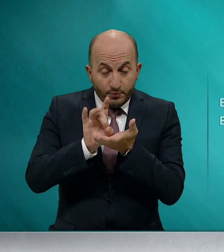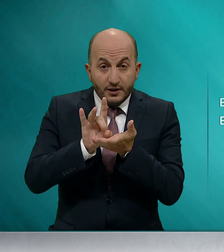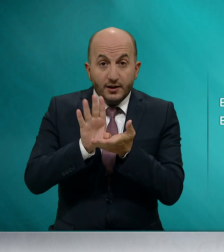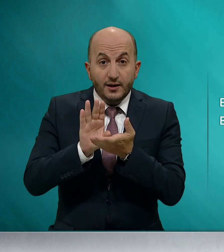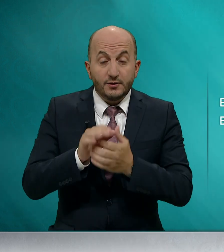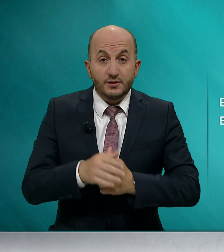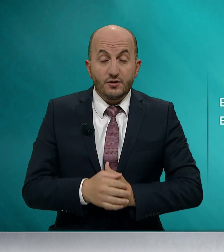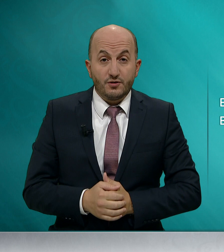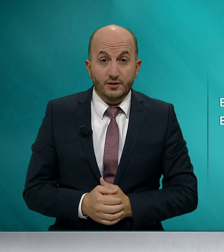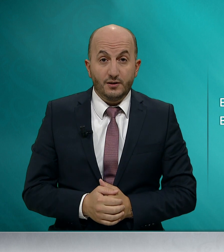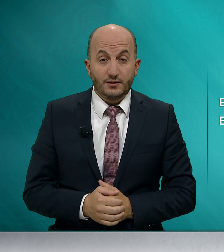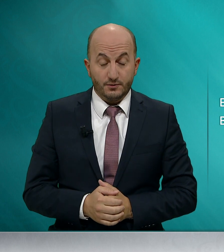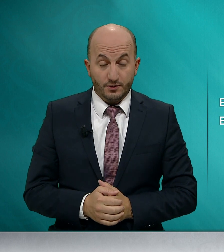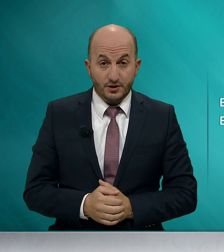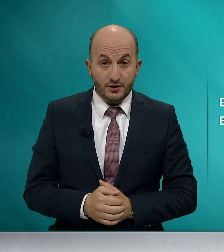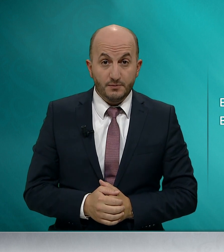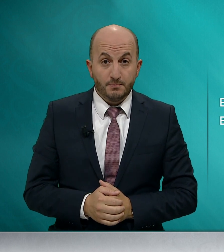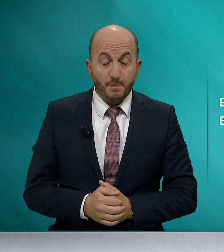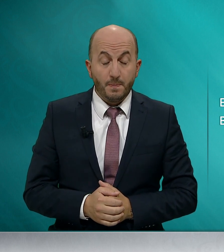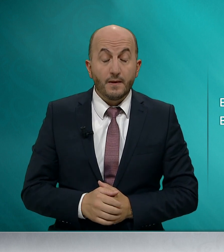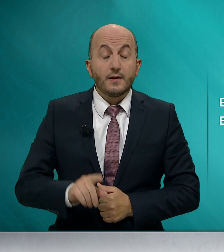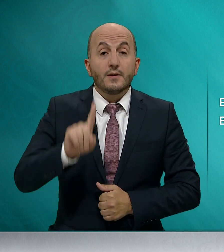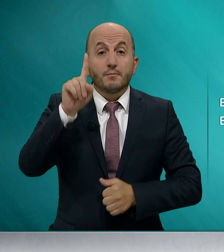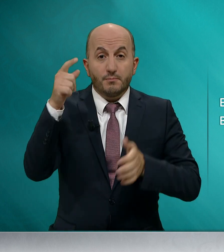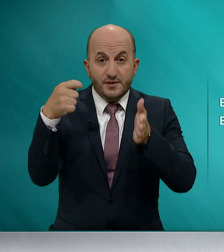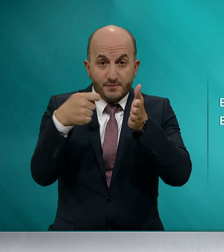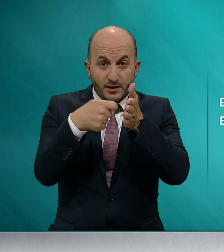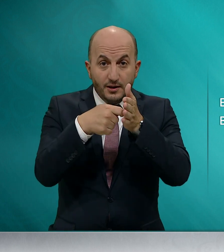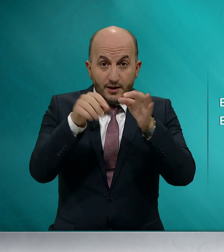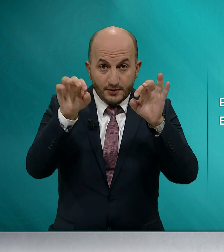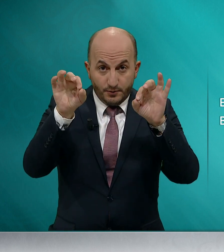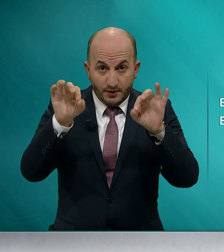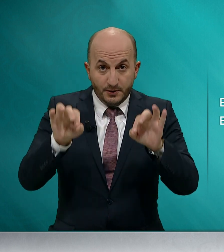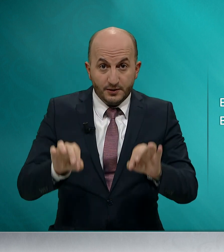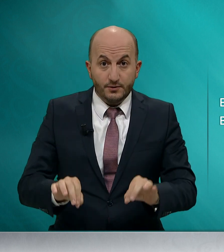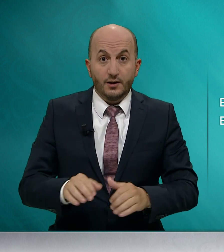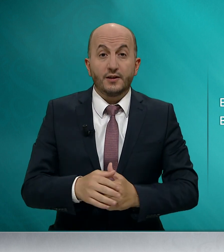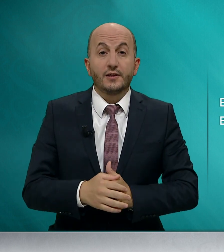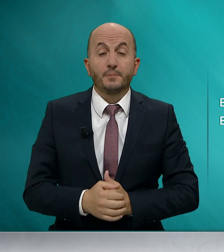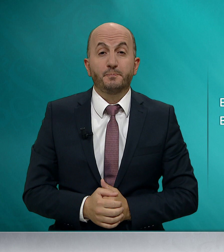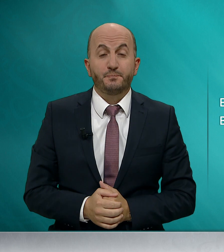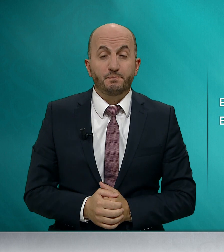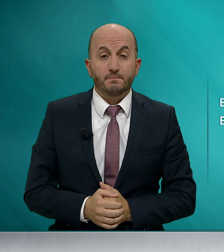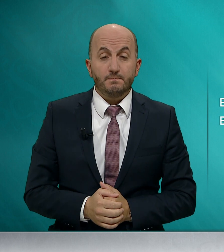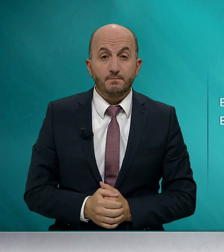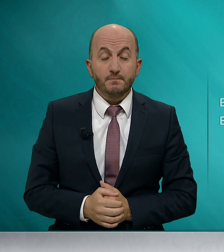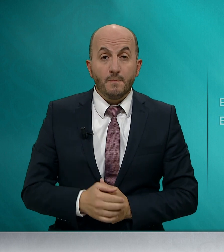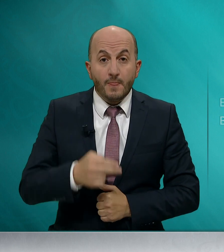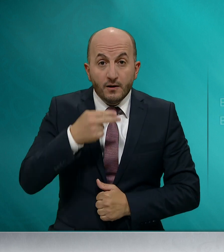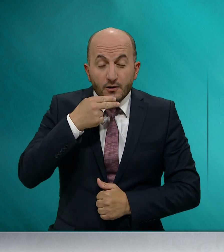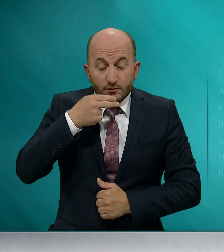أعوذ بالله من الشيطان الرجيم بسم الله الرحمن الرحيم